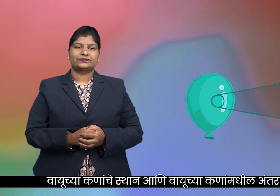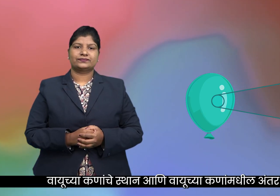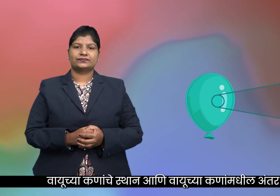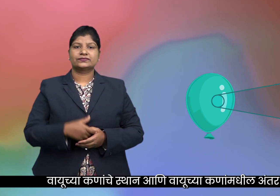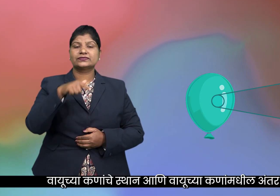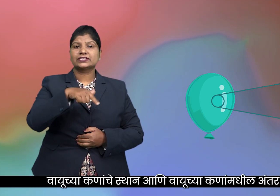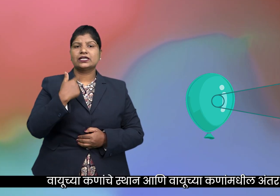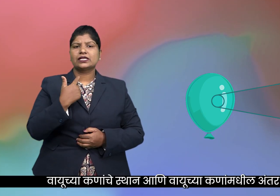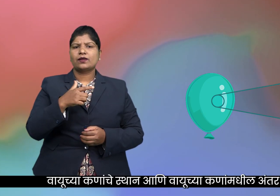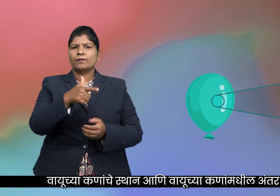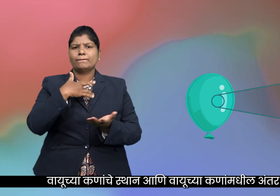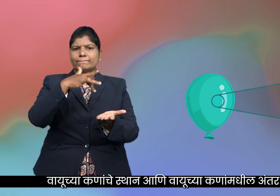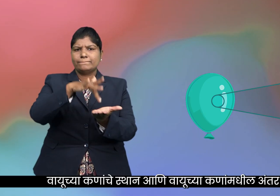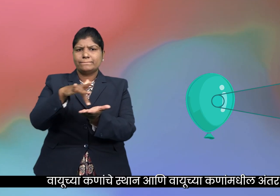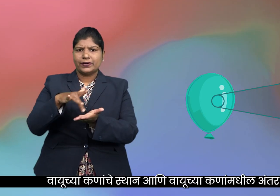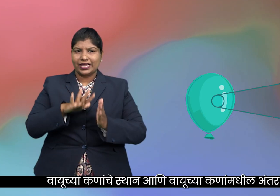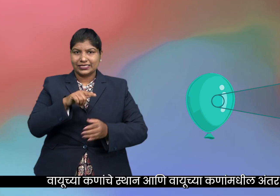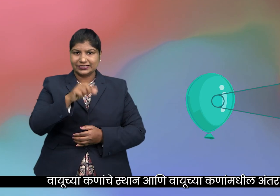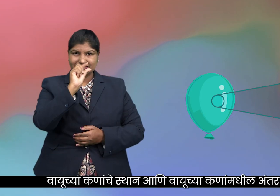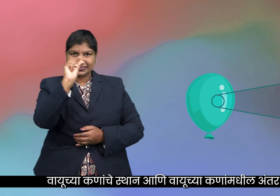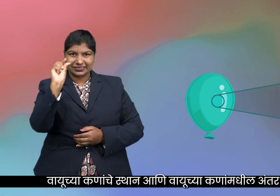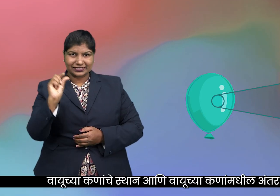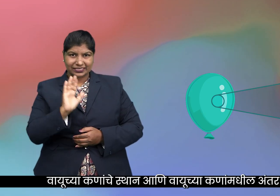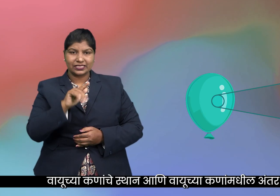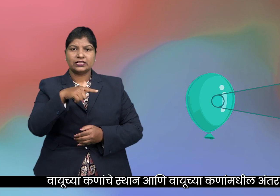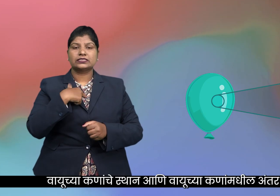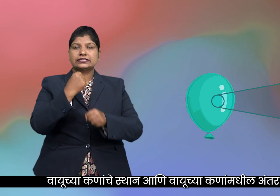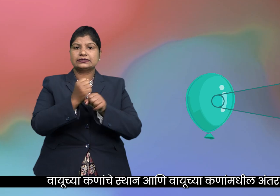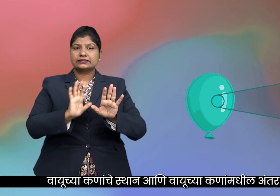वायूच्या कणांचे स्थान आणि वायूच्या कणामधील अंतर निश्चित नसतो बरं का.